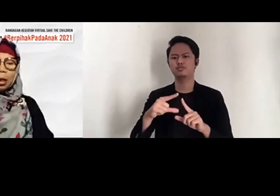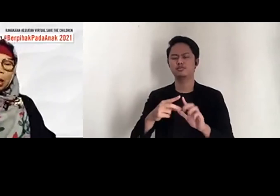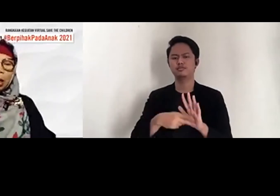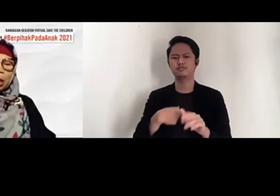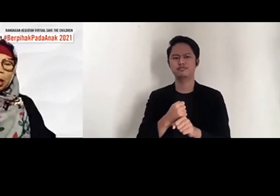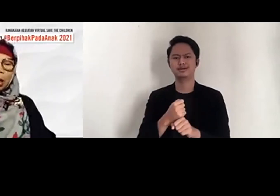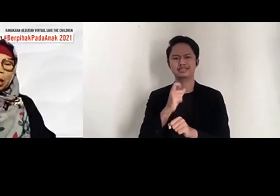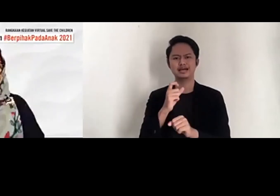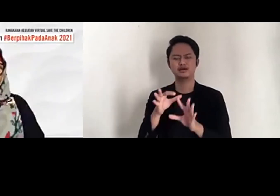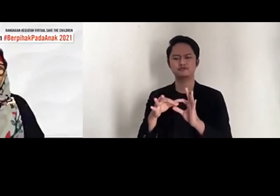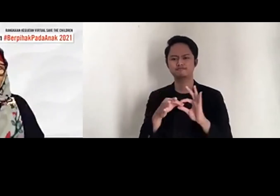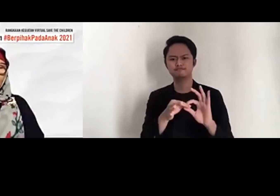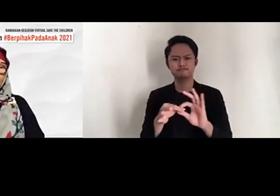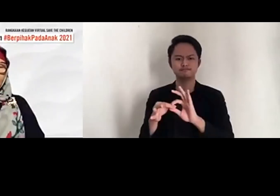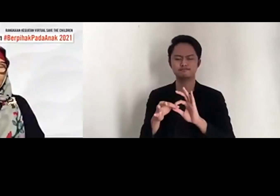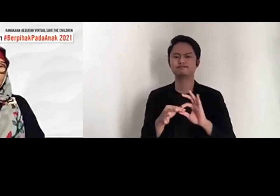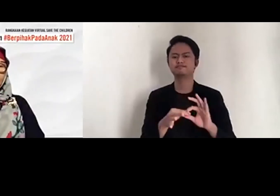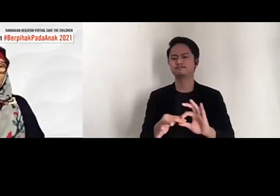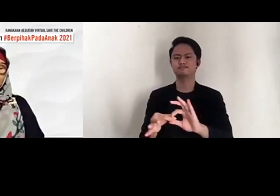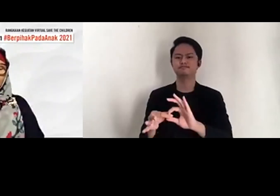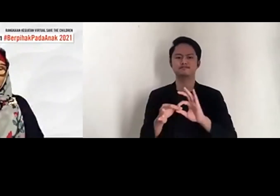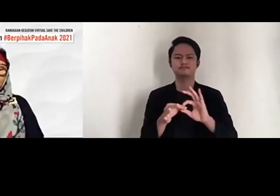koordinasi kerjasama